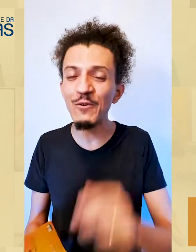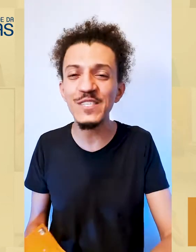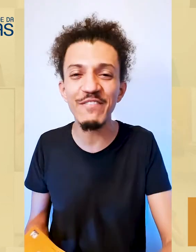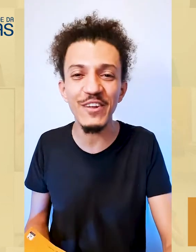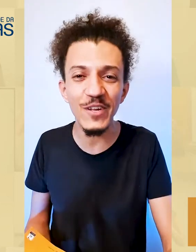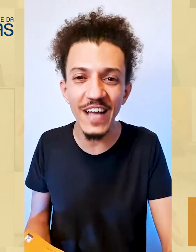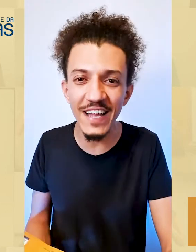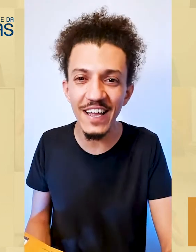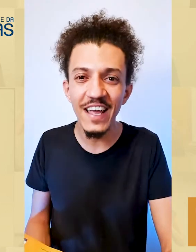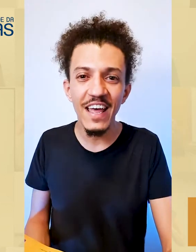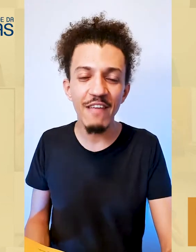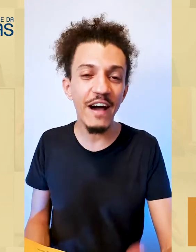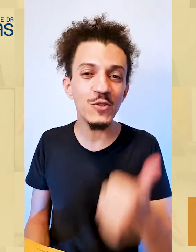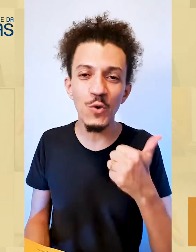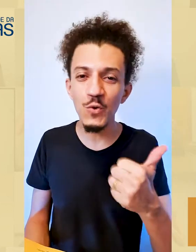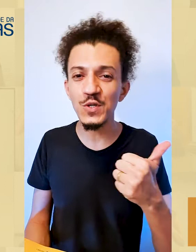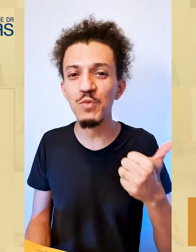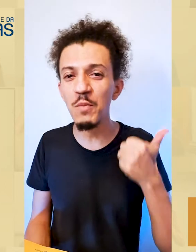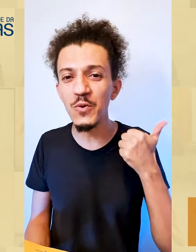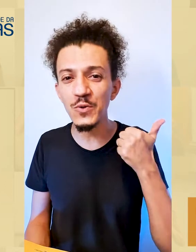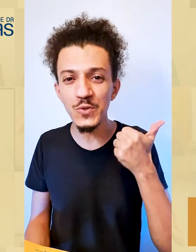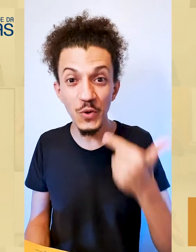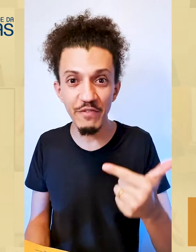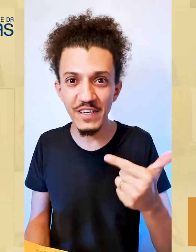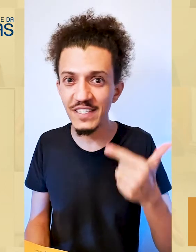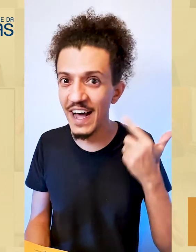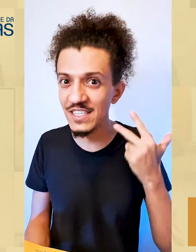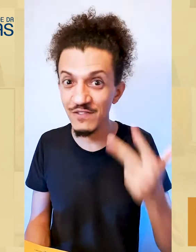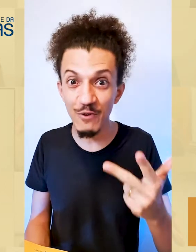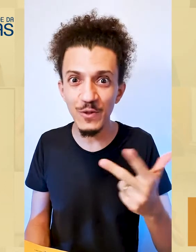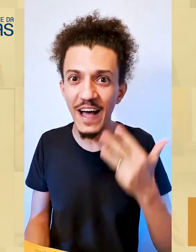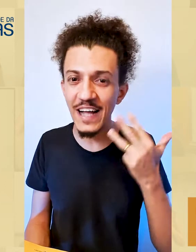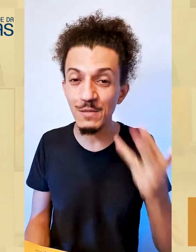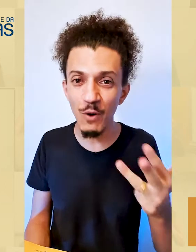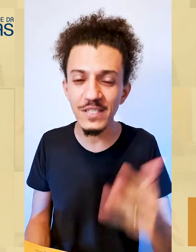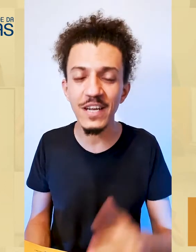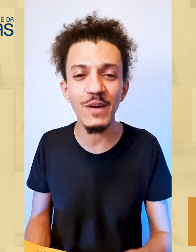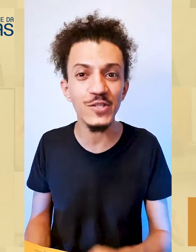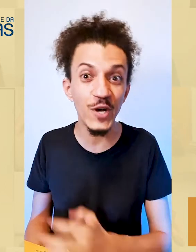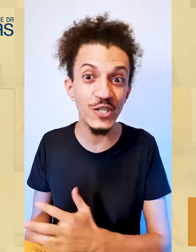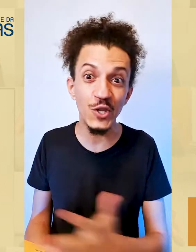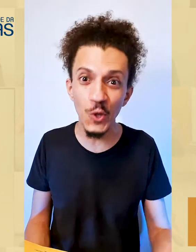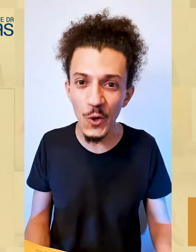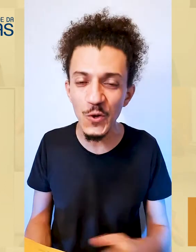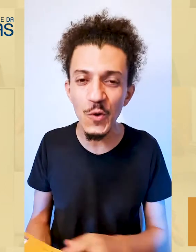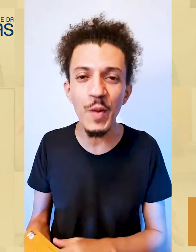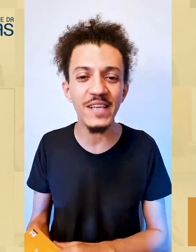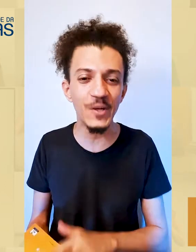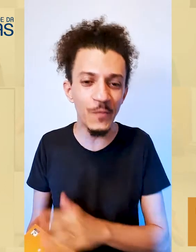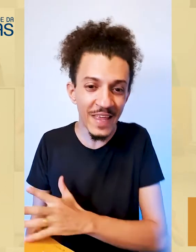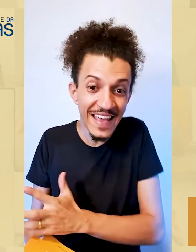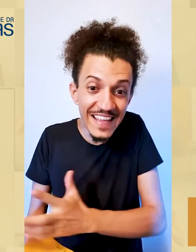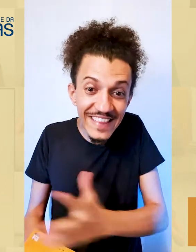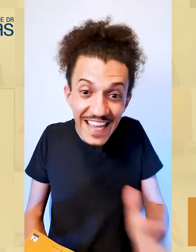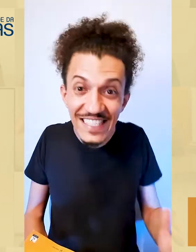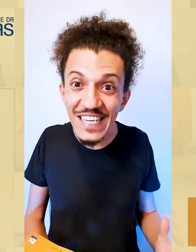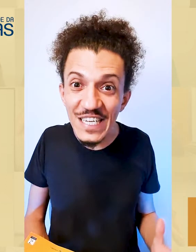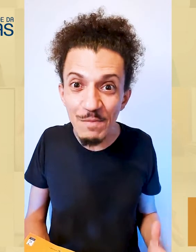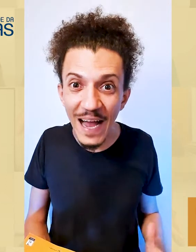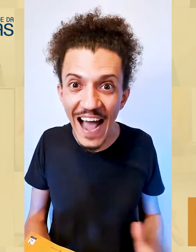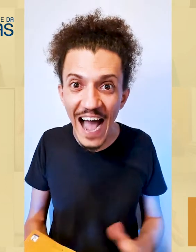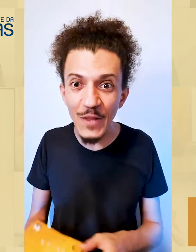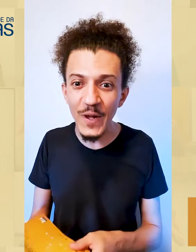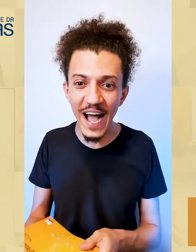Foi inclusive adotada em vários concursos públicos, universidades, faculdades, pós-graduações de todo o Brasil e tem